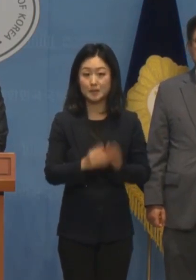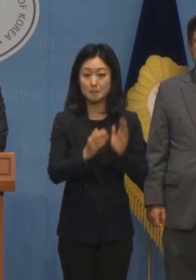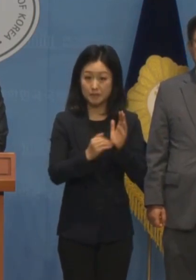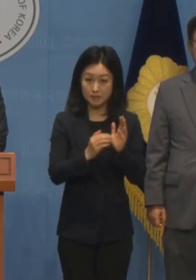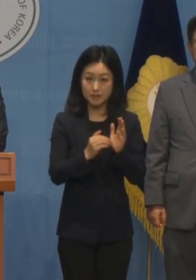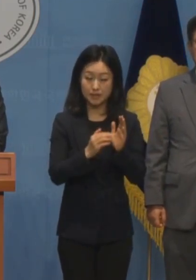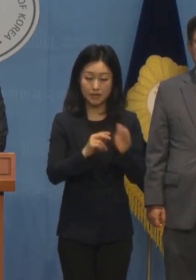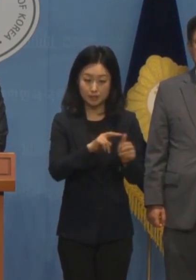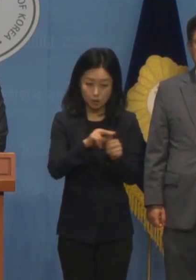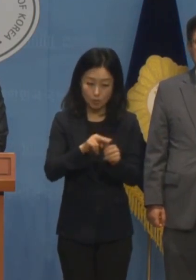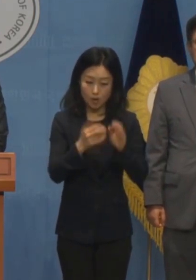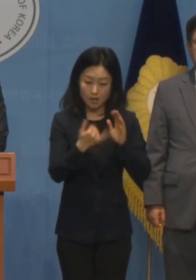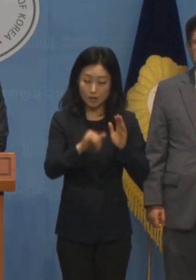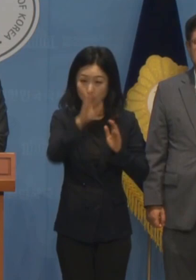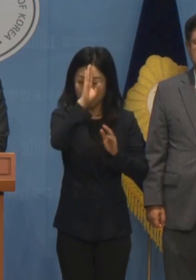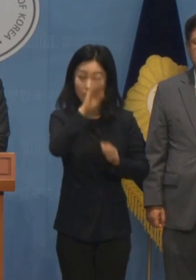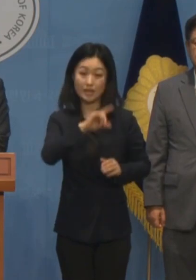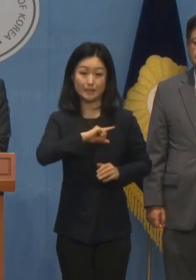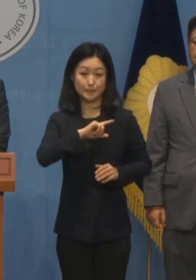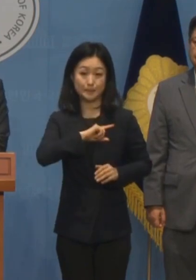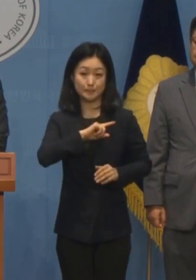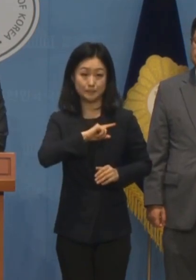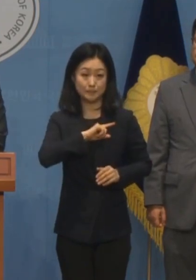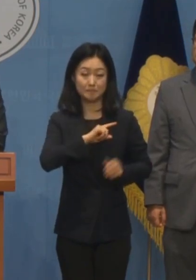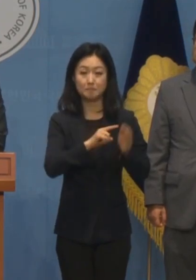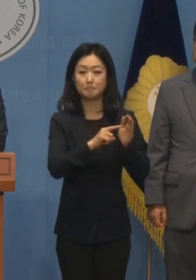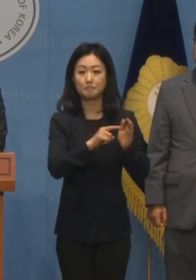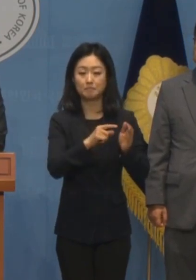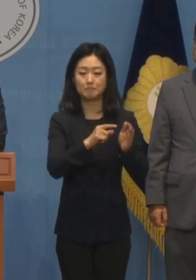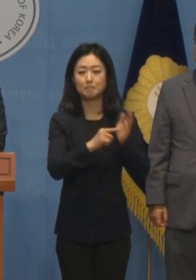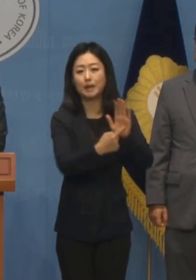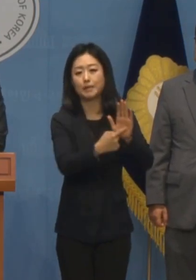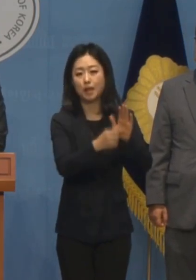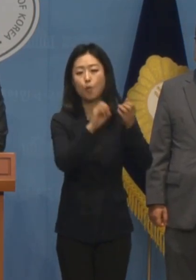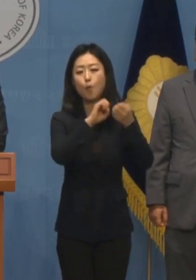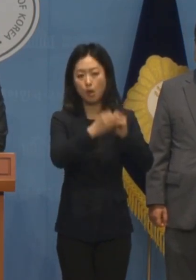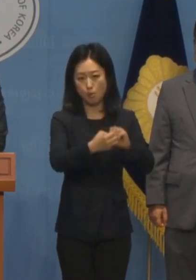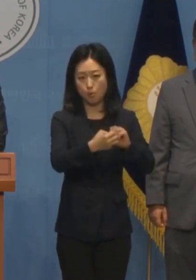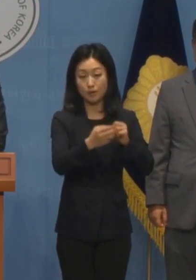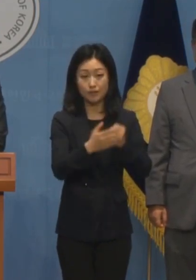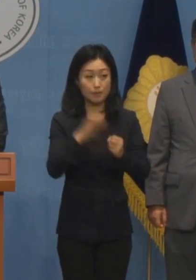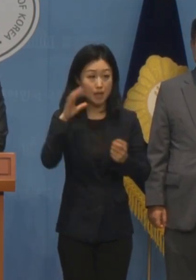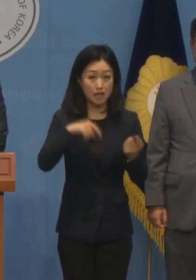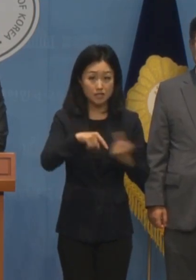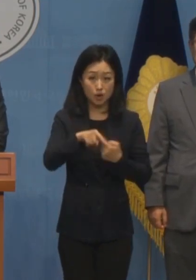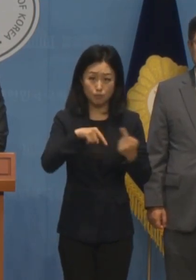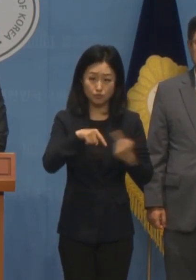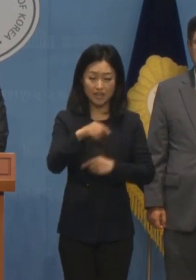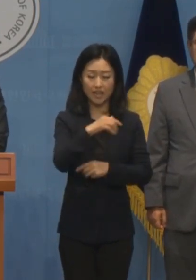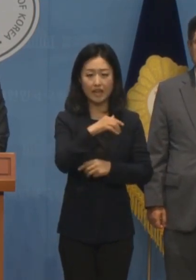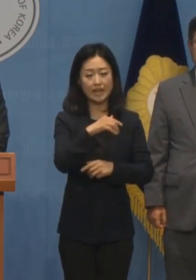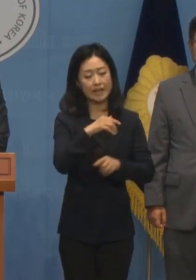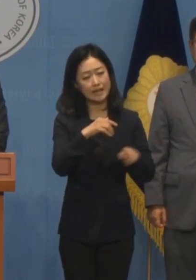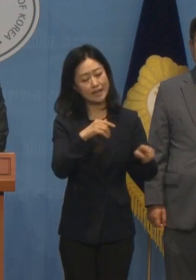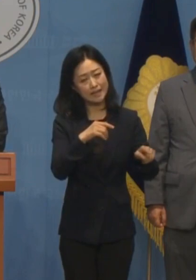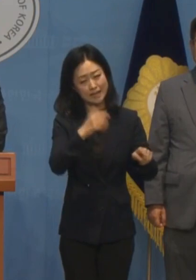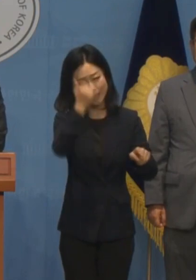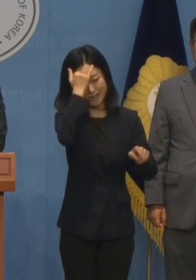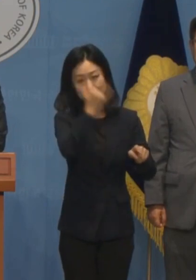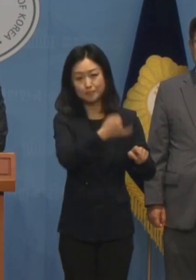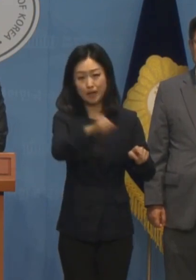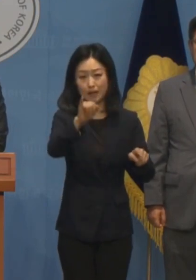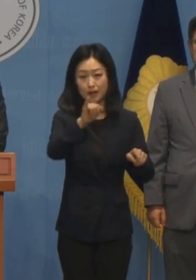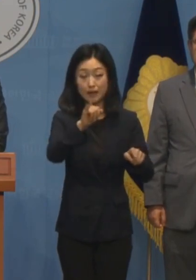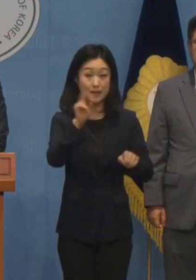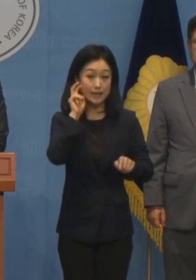비공개하기로 한 가족의 질병 이력을 발췌 왜곡해서 청문회 금도를 어긴 민주당은